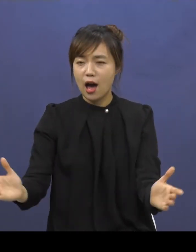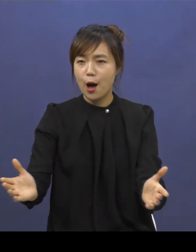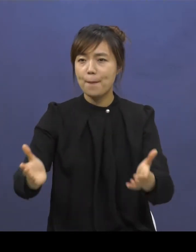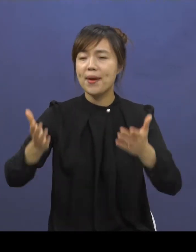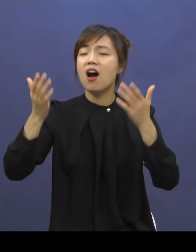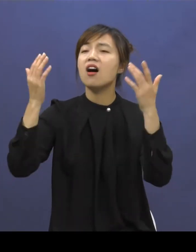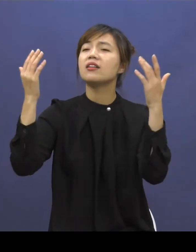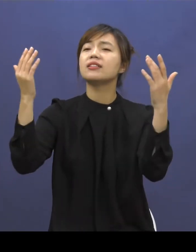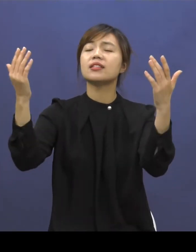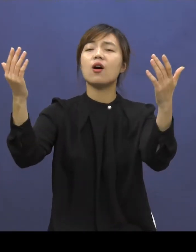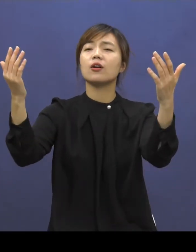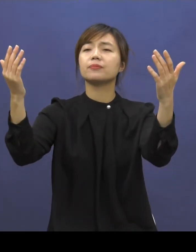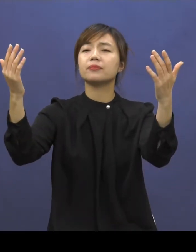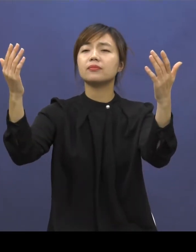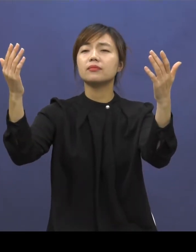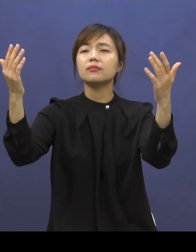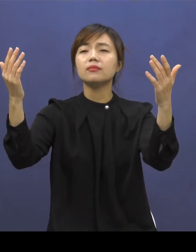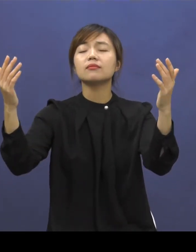찬송하면서